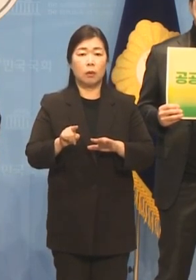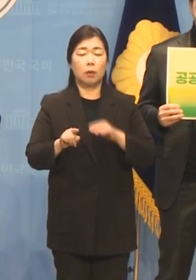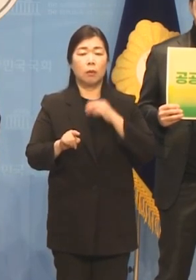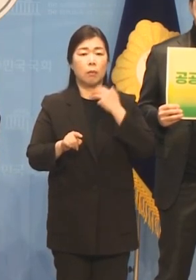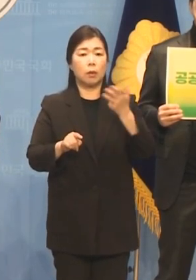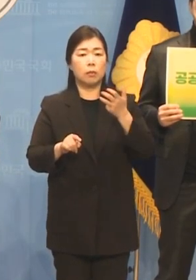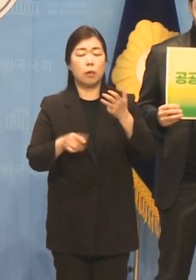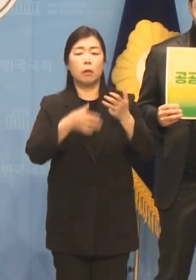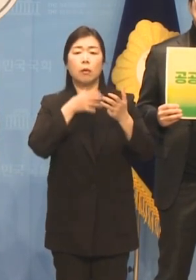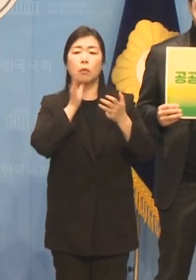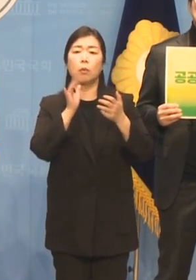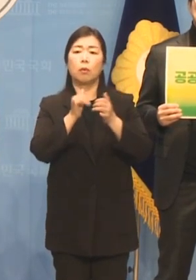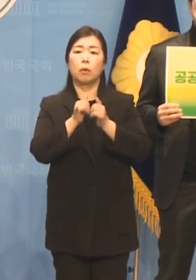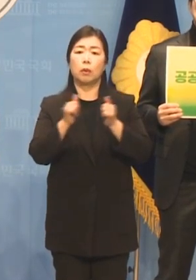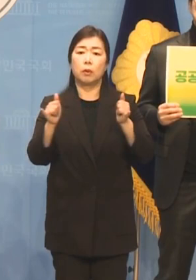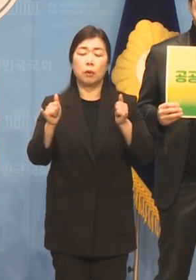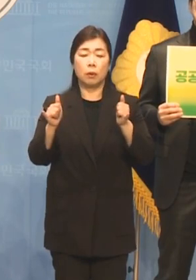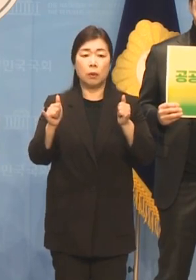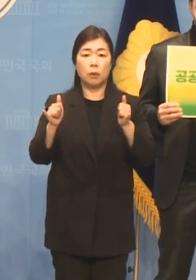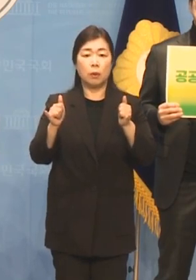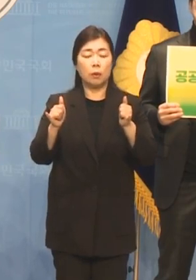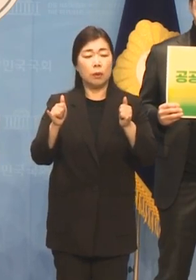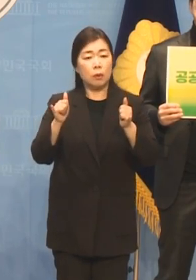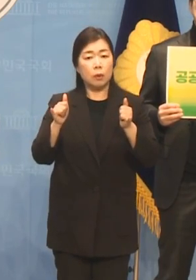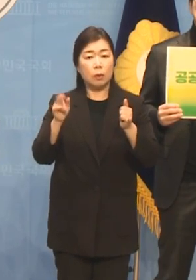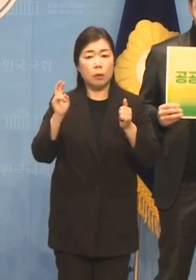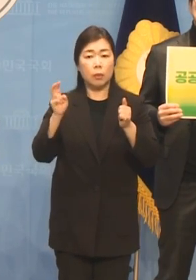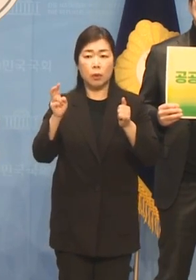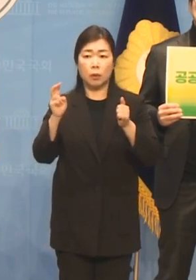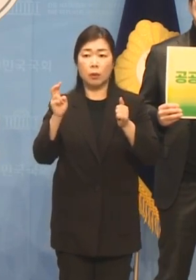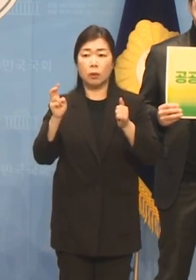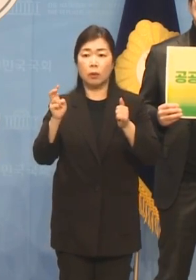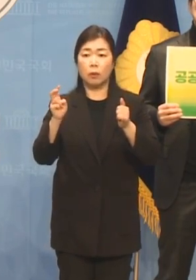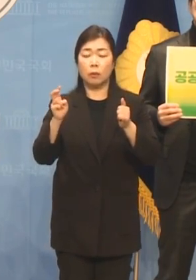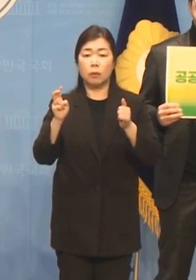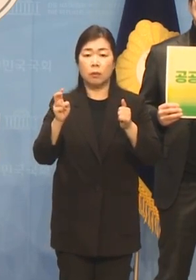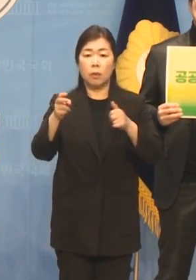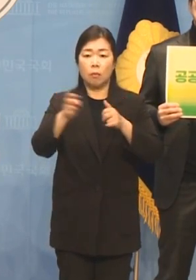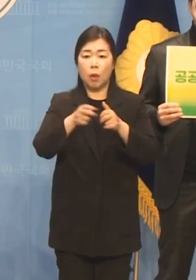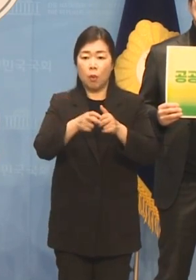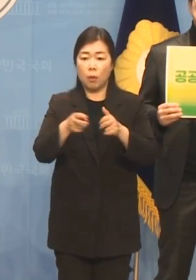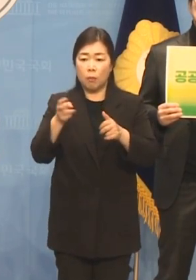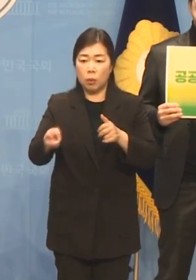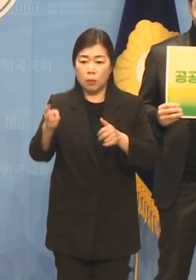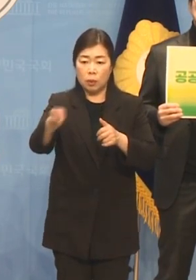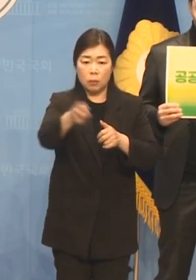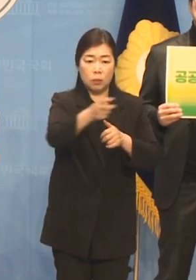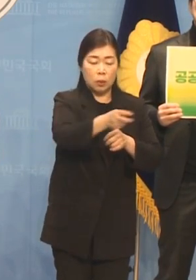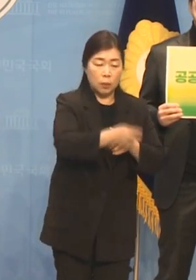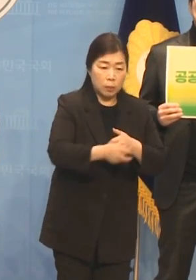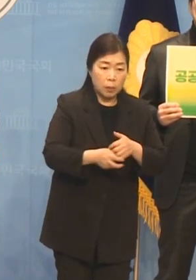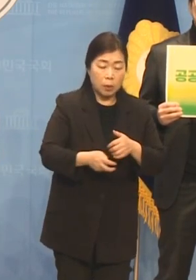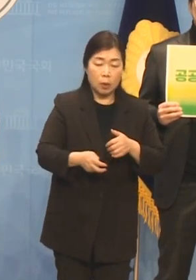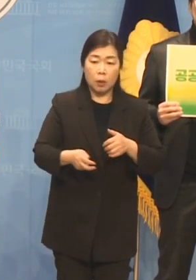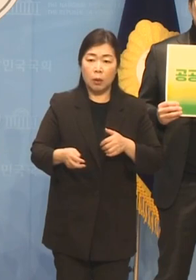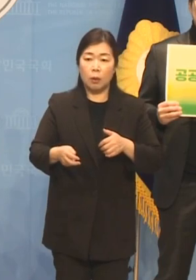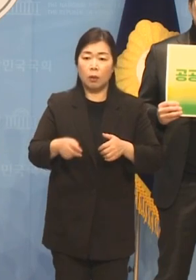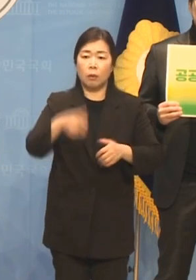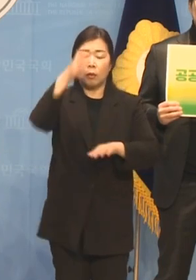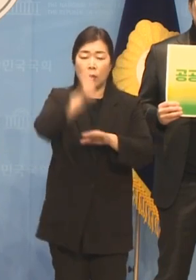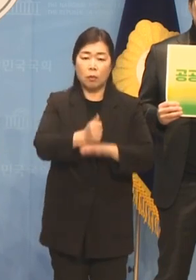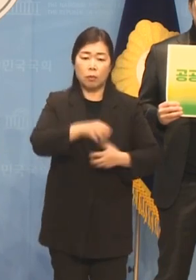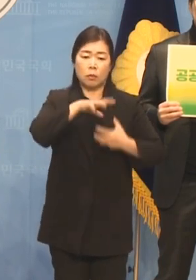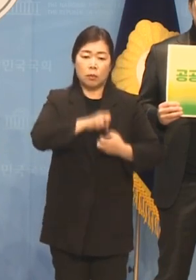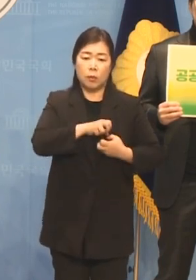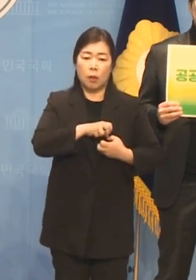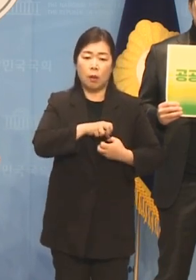80대 노인께서, 70대 노인께서인가요? 여러 군데, 7군데, 8군데 응급실을 돌다가 결국 심정지로